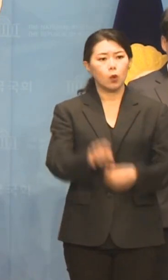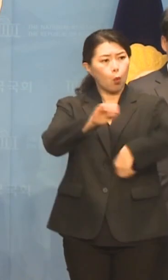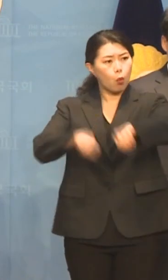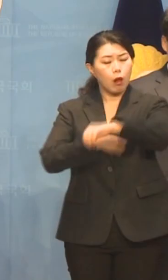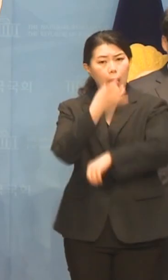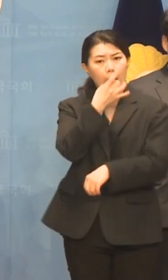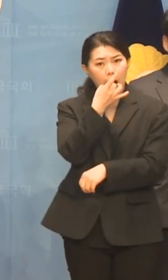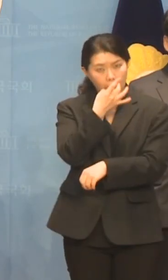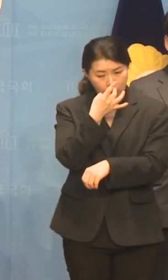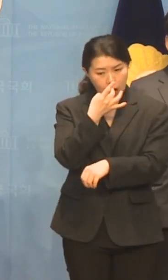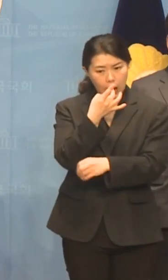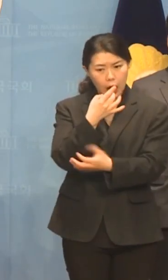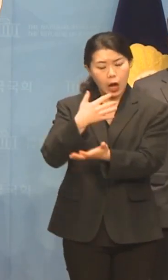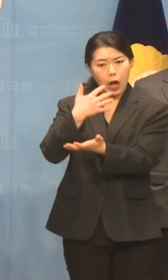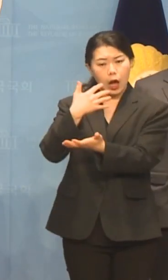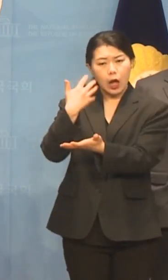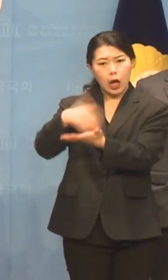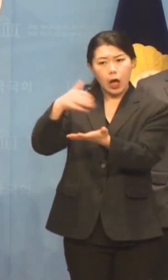쌀